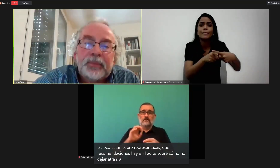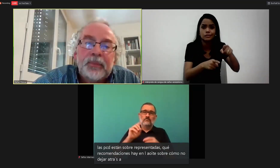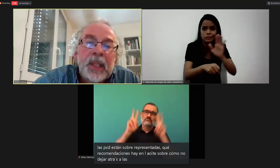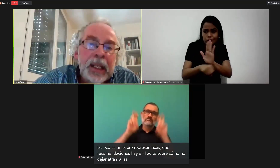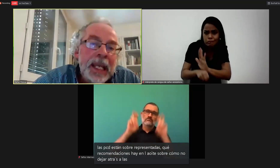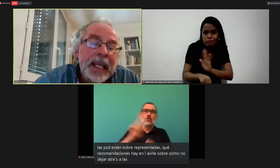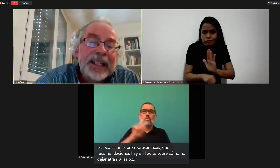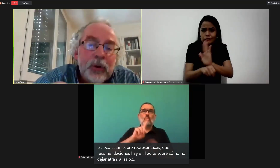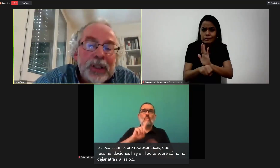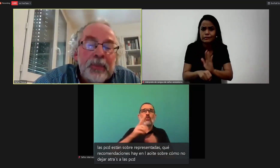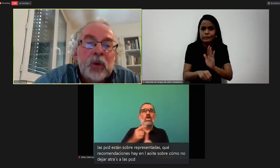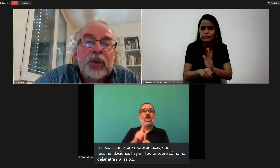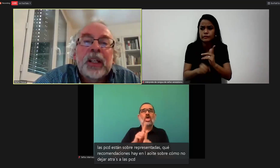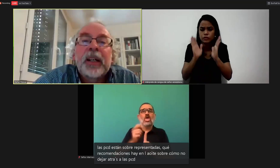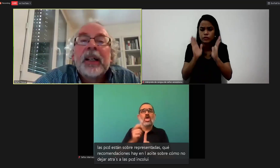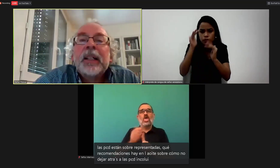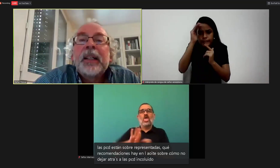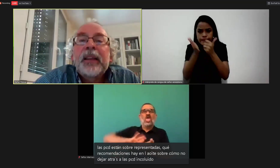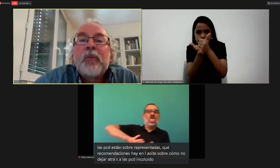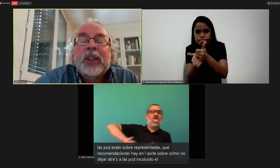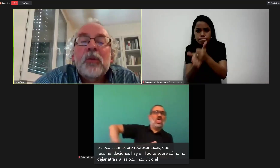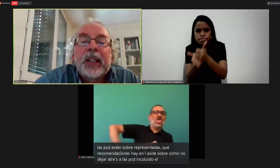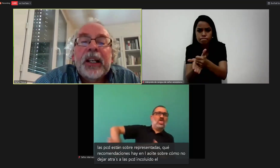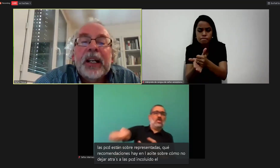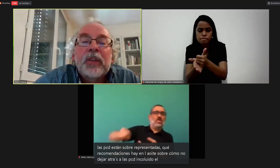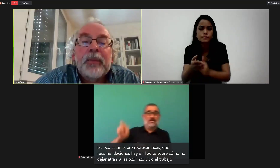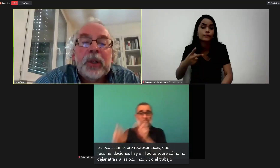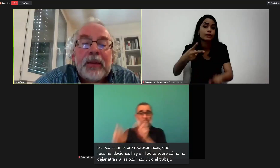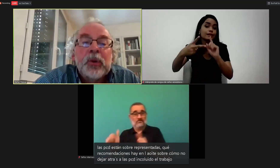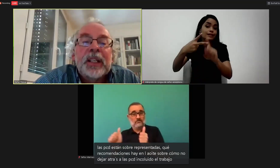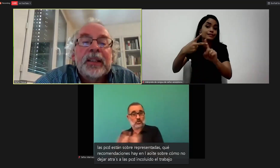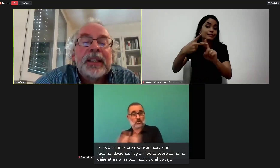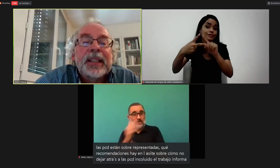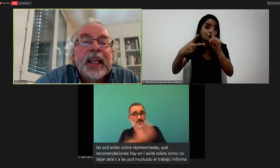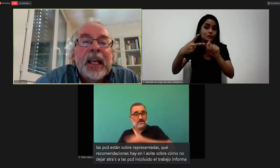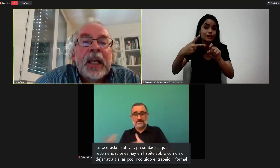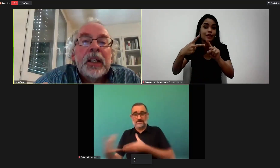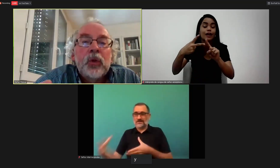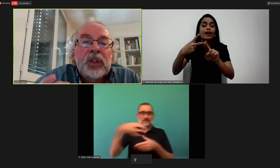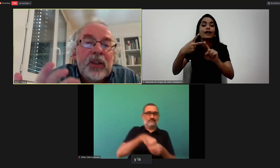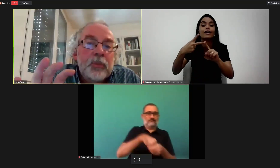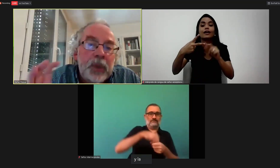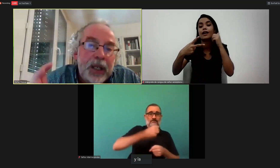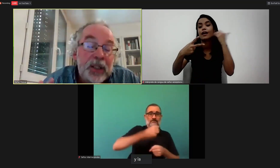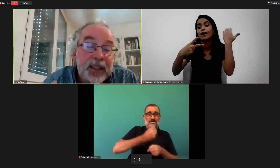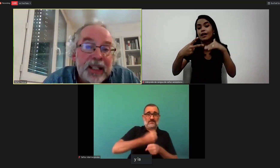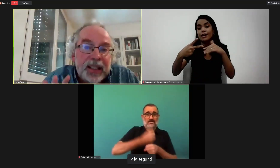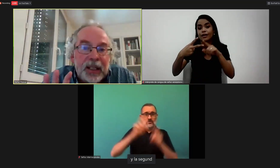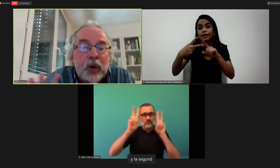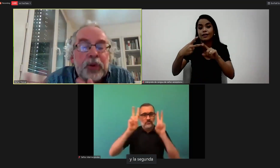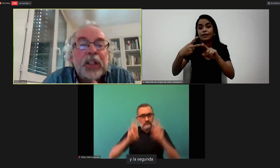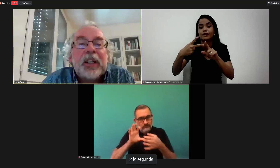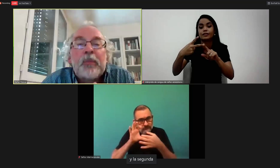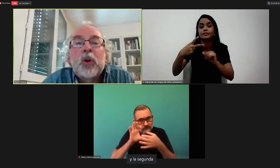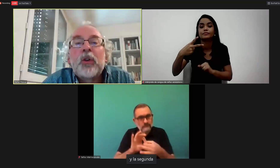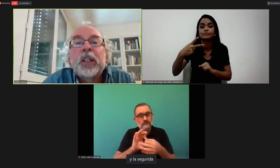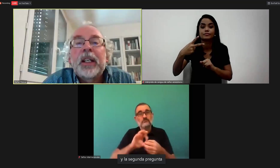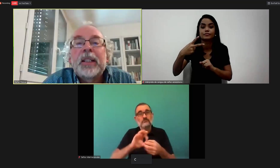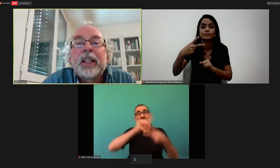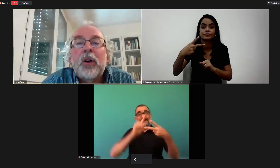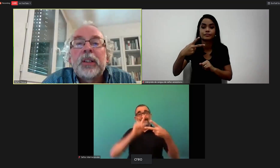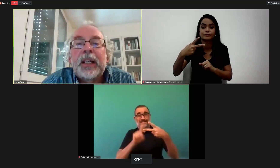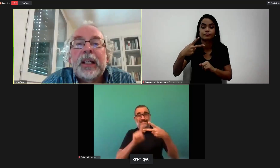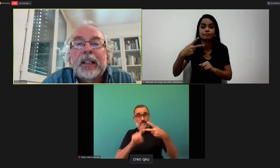situación? Y la segunda pregunta, quizá aún más complicada todavía, pero también importante, es, tú creo que estás en la cocina un